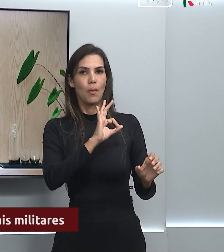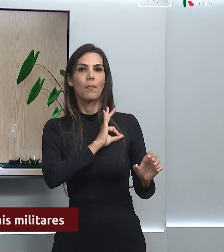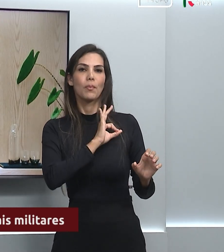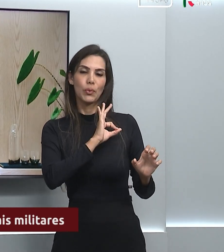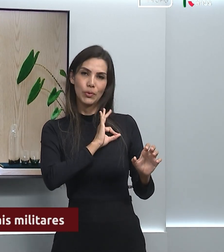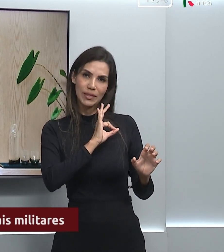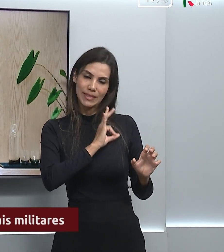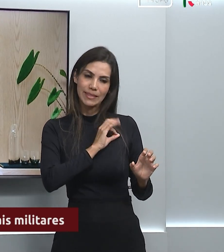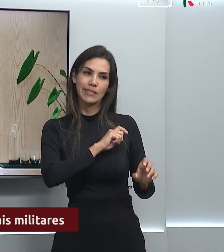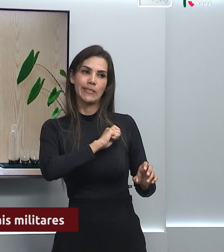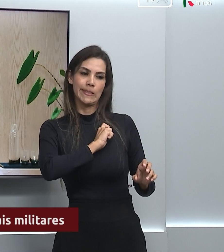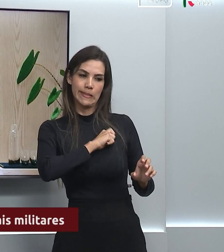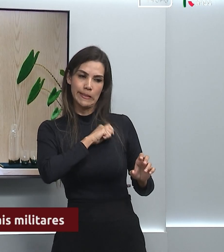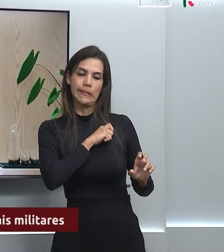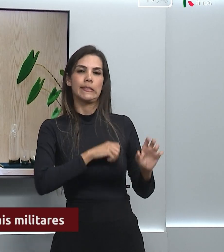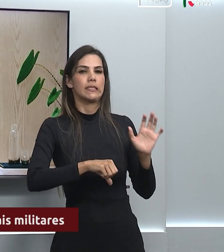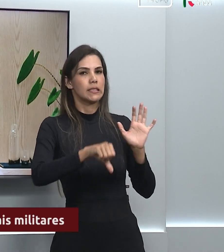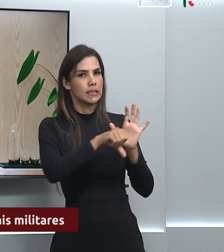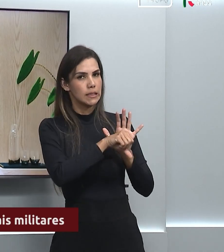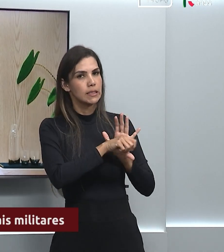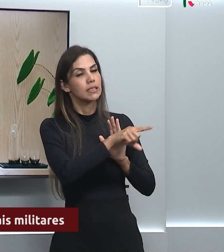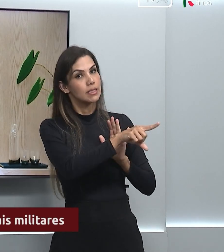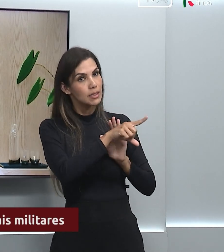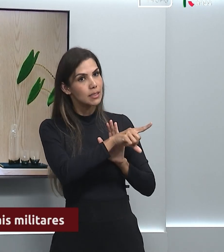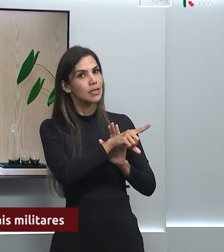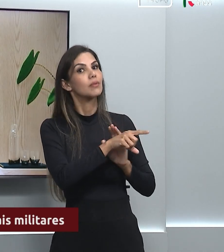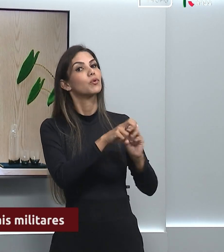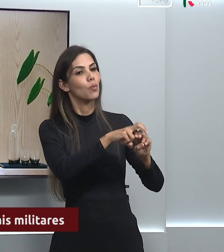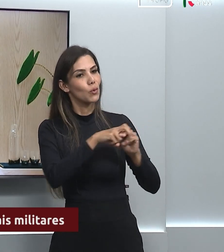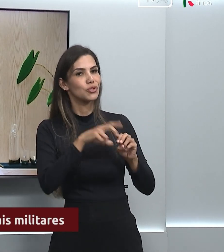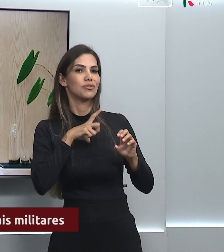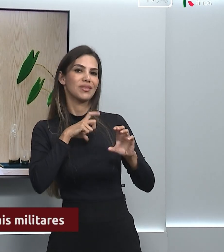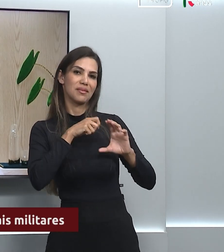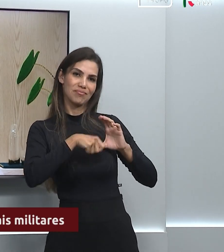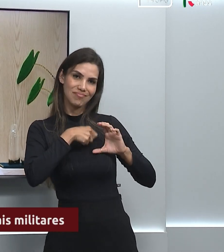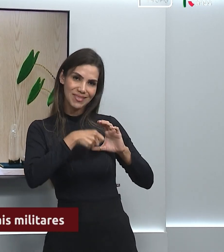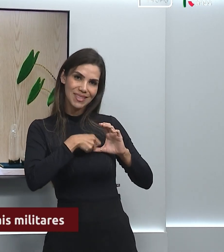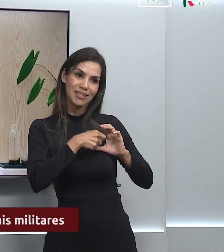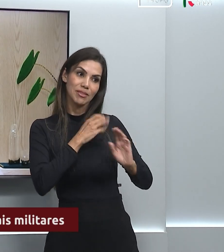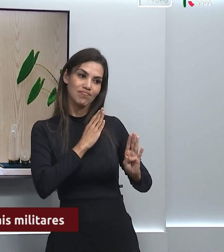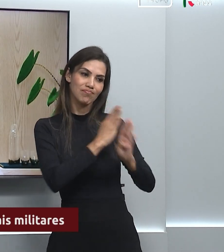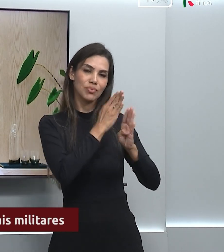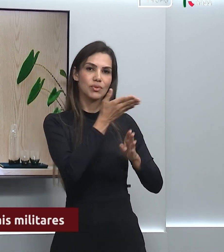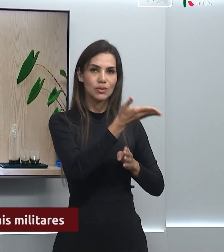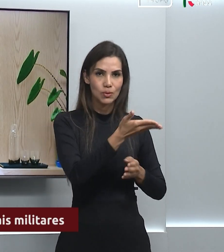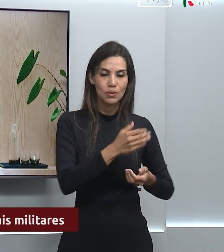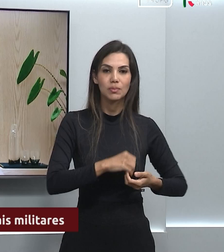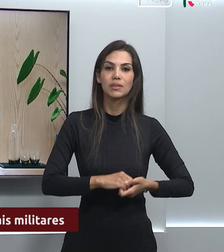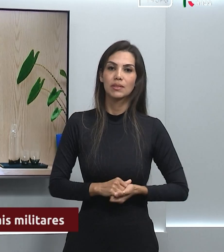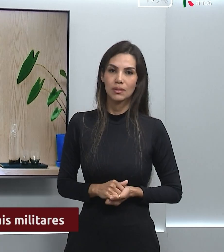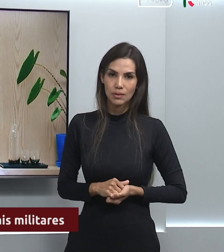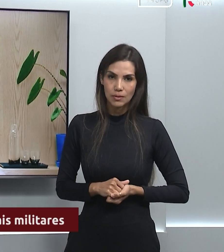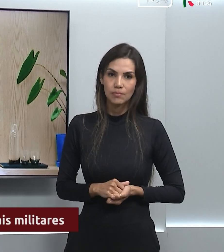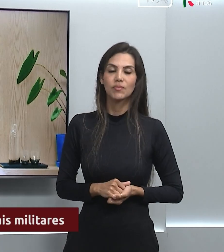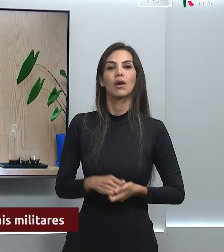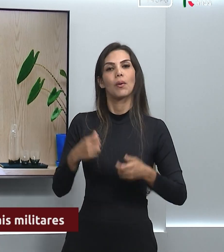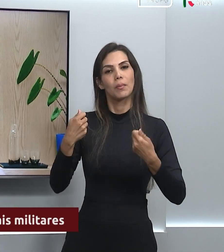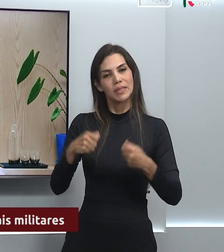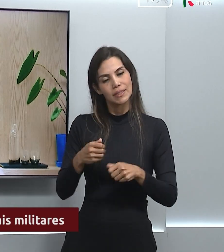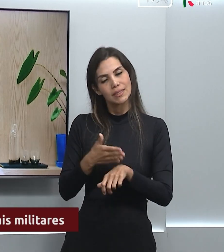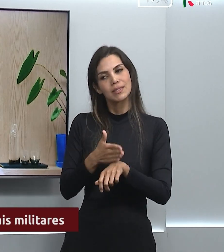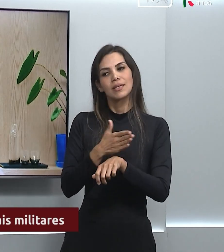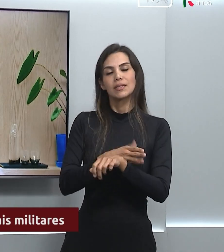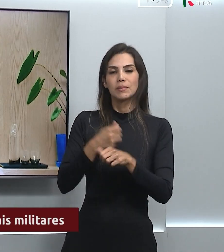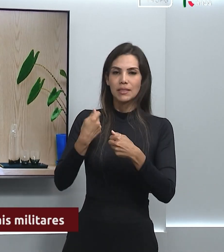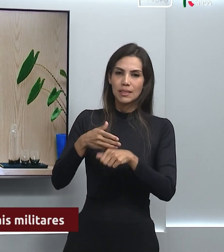da corporação. Então, para que esses pontos sejam utilizados, a base disso é treinamento. Então,